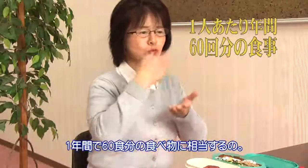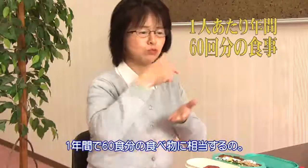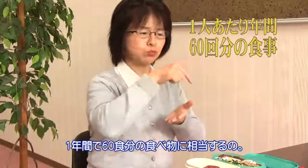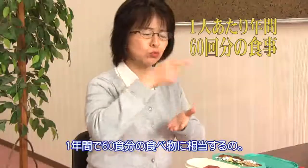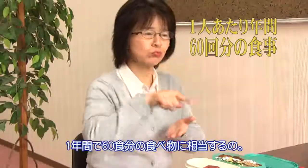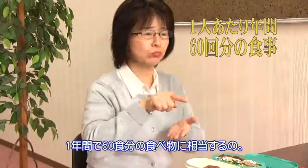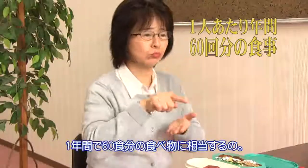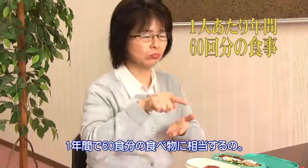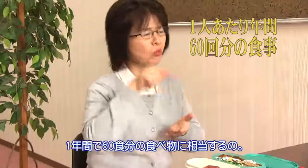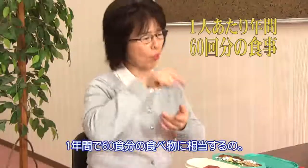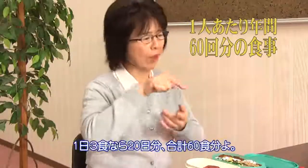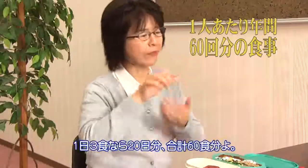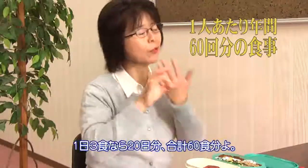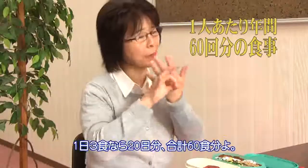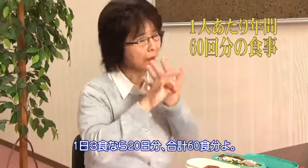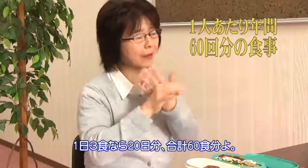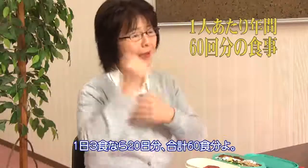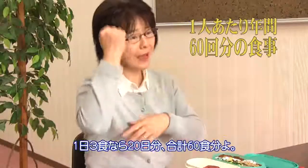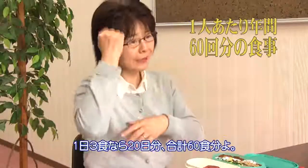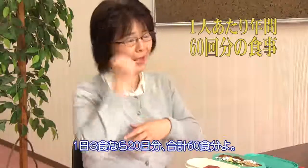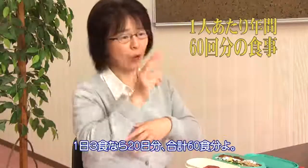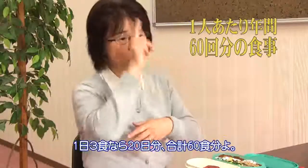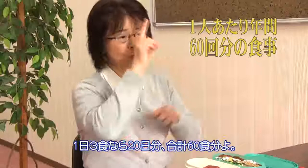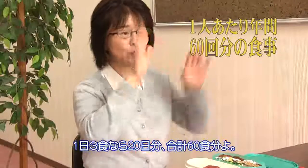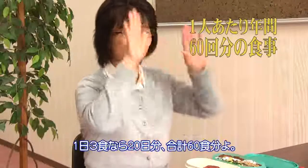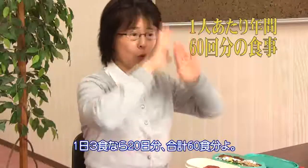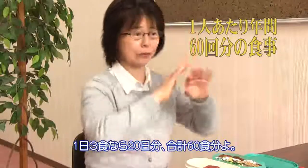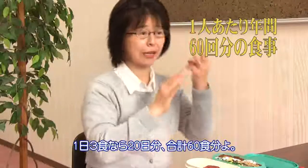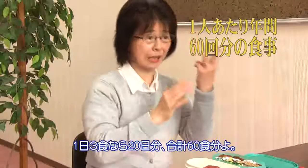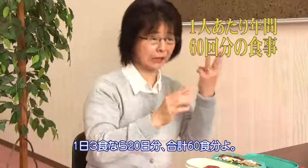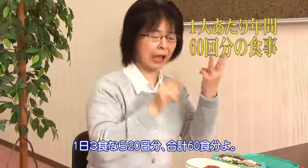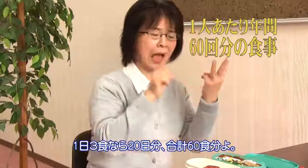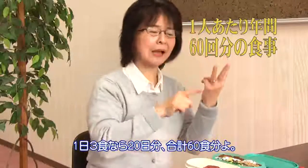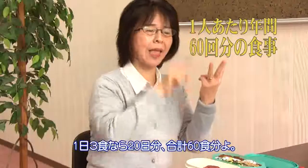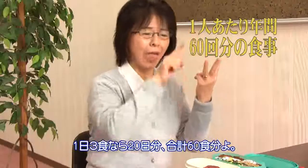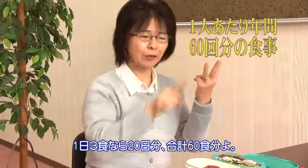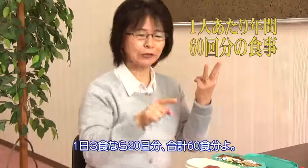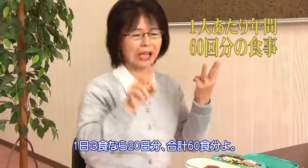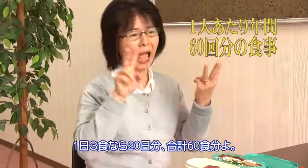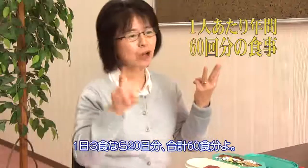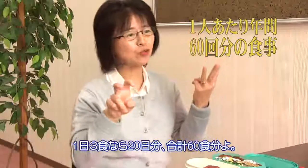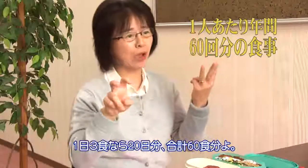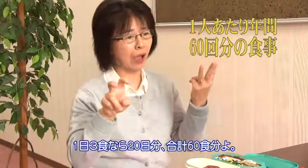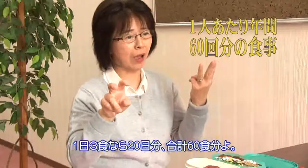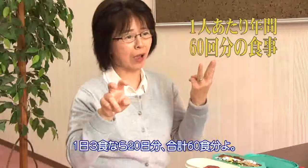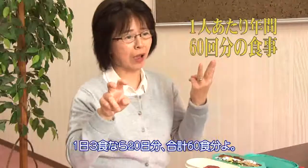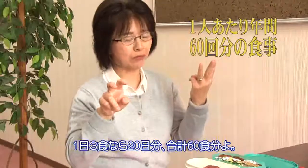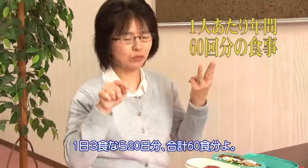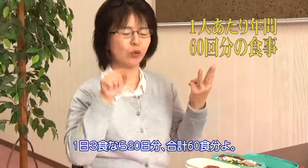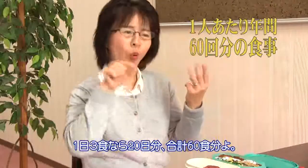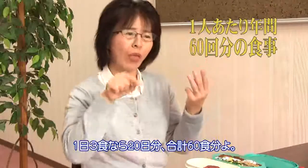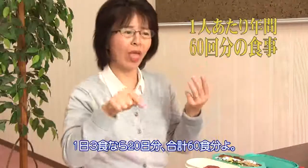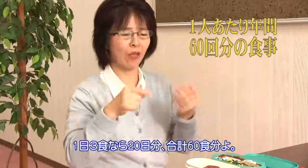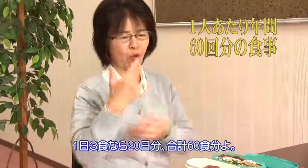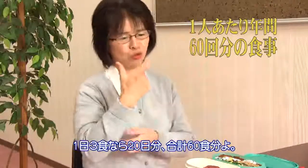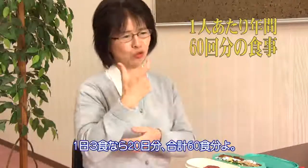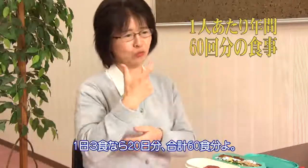で60食分の食べ物に相当するの朝昼晩3食かける僅か